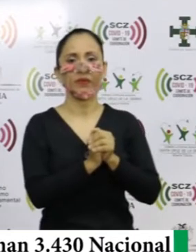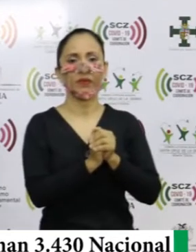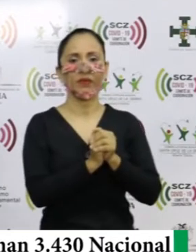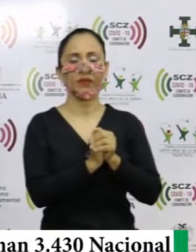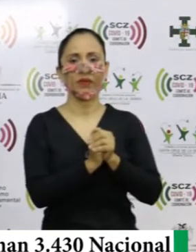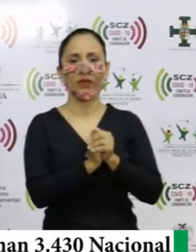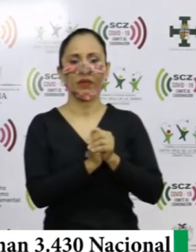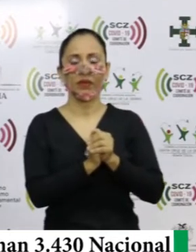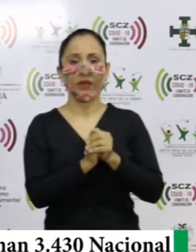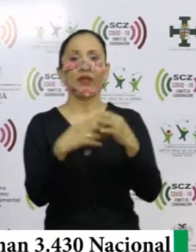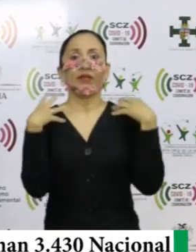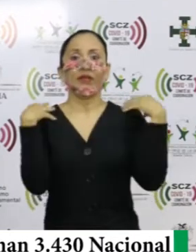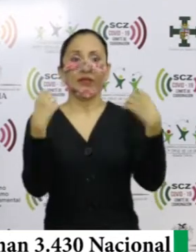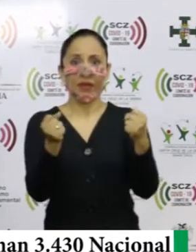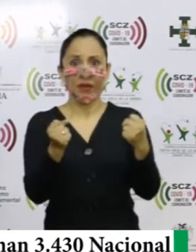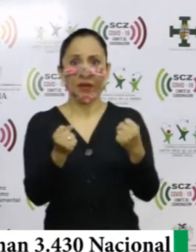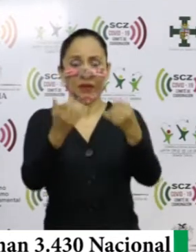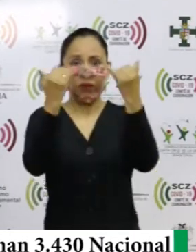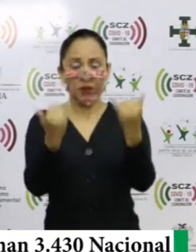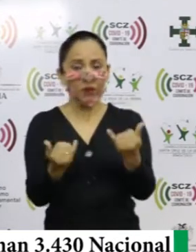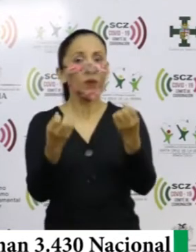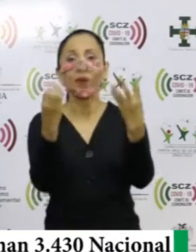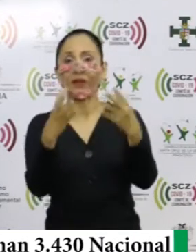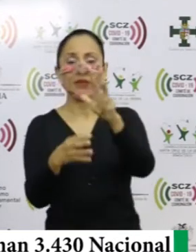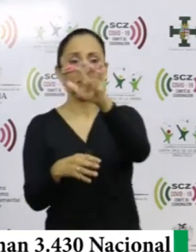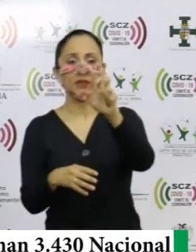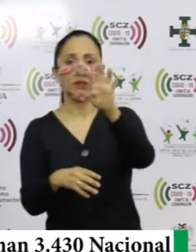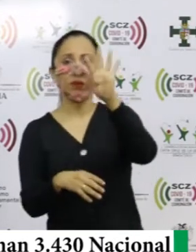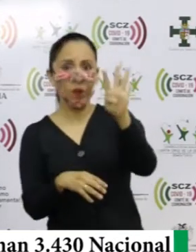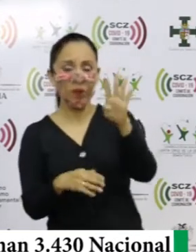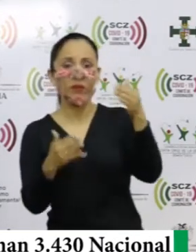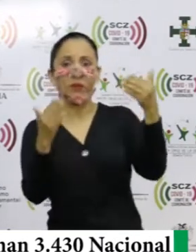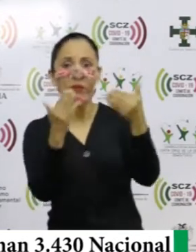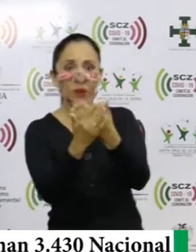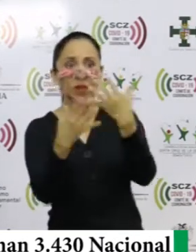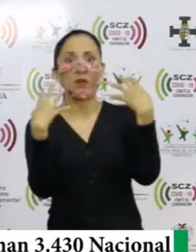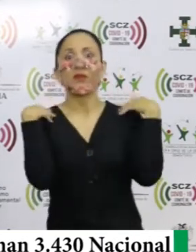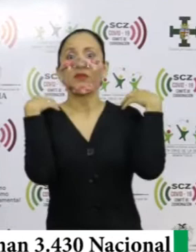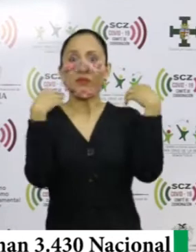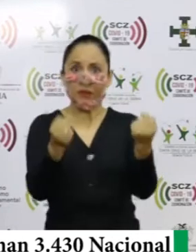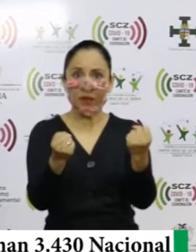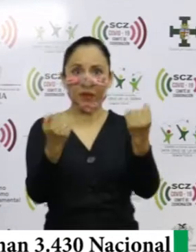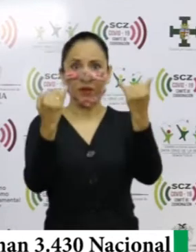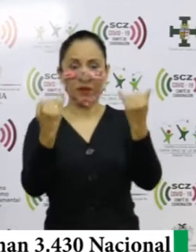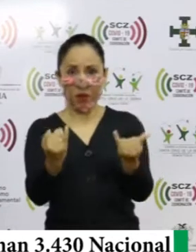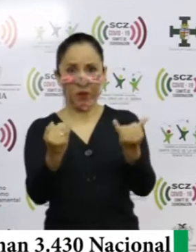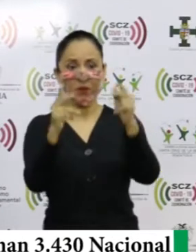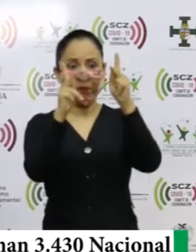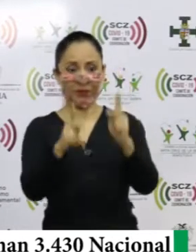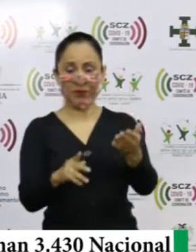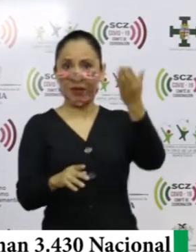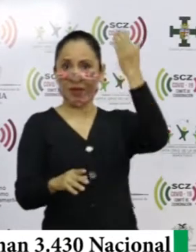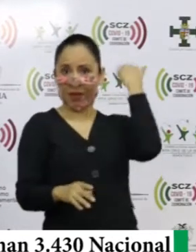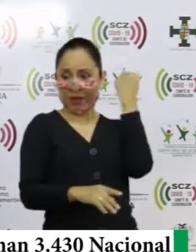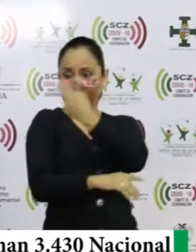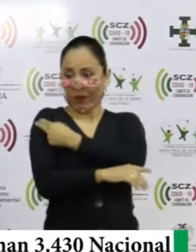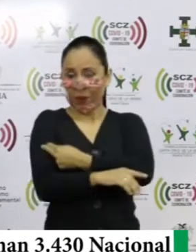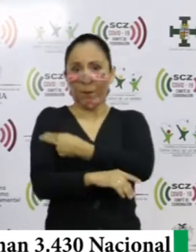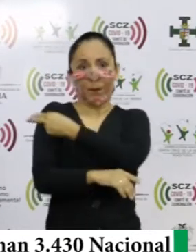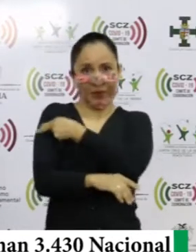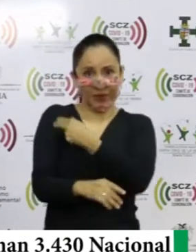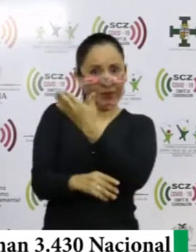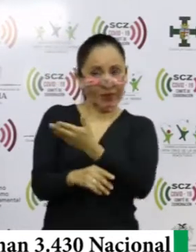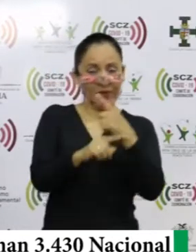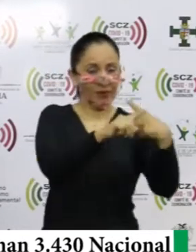en la recuperación hoy día 304 casos nuevos que se recuperan de los pacientes hospitalizados que tenemos